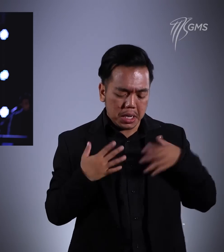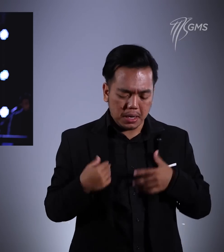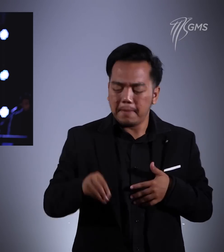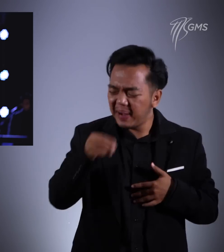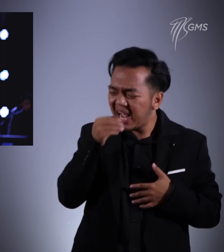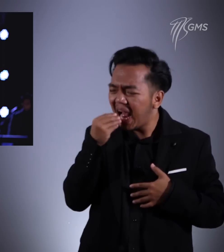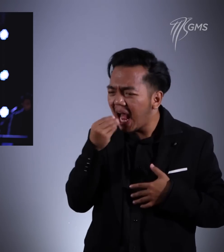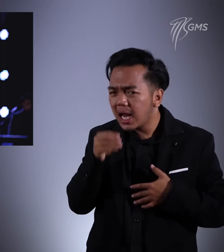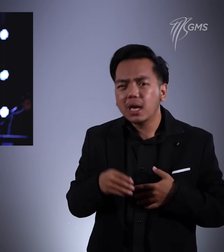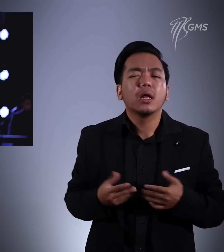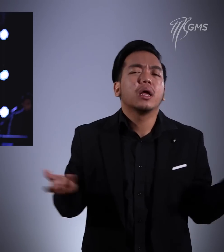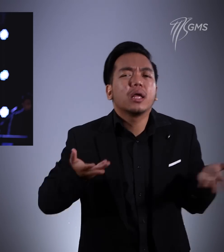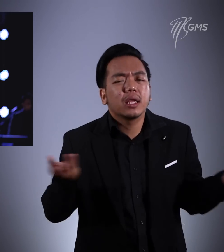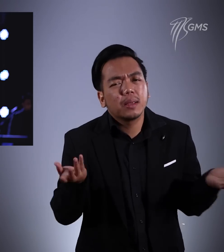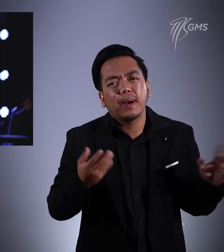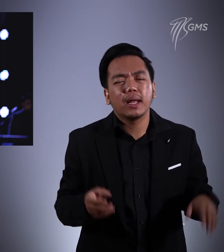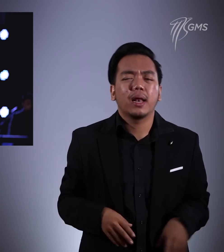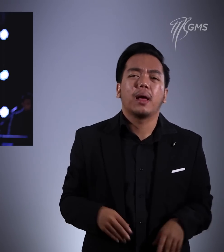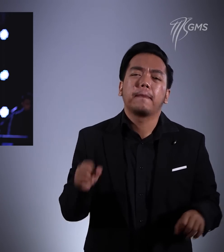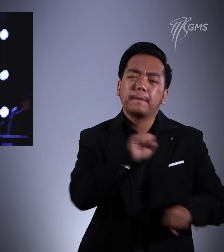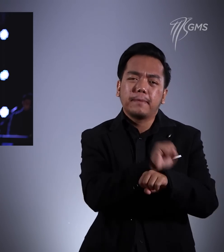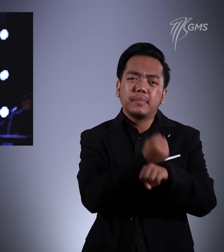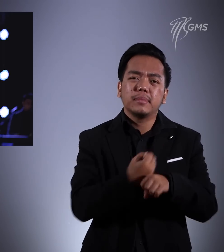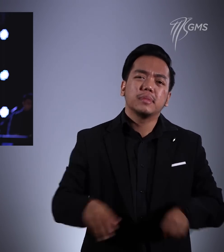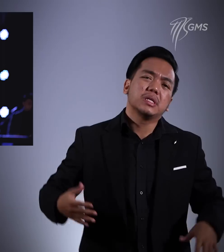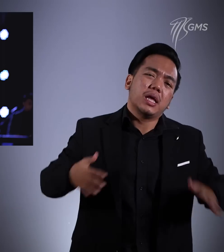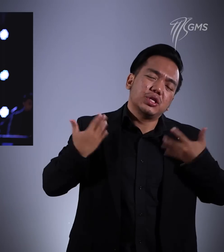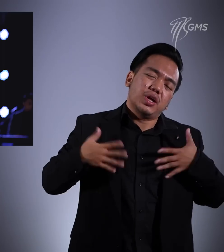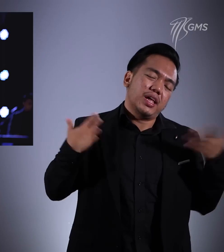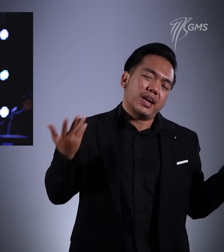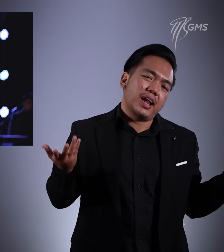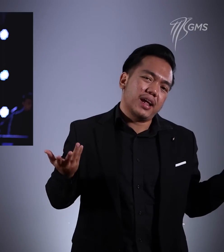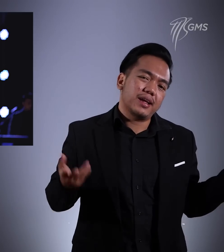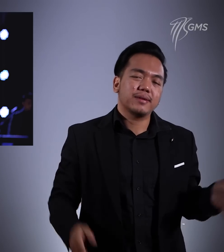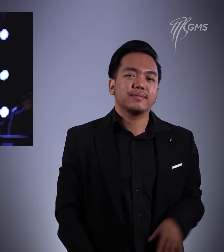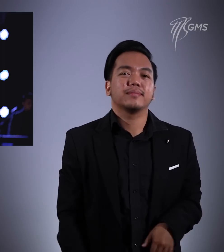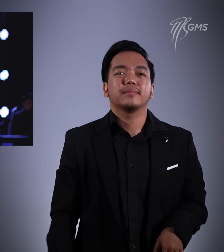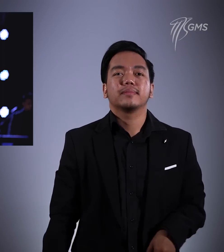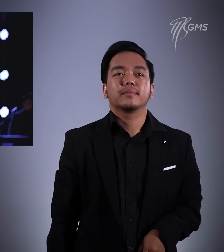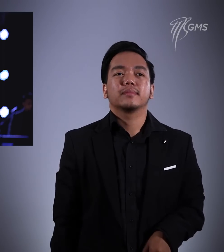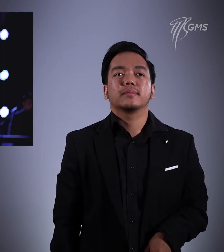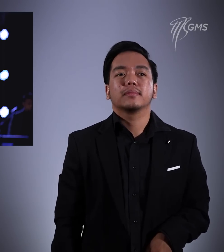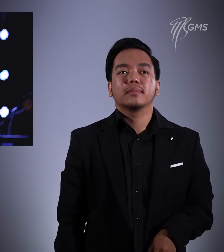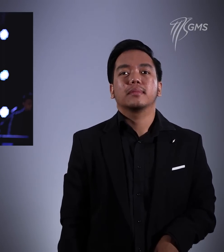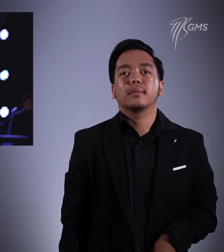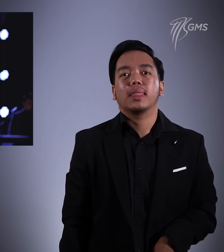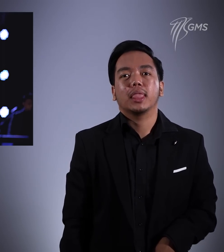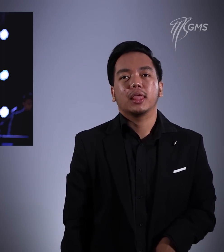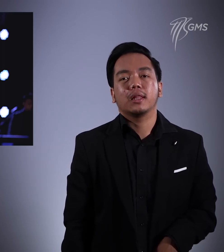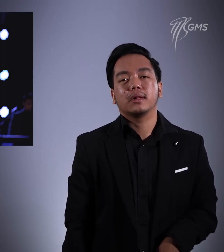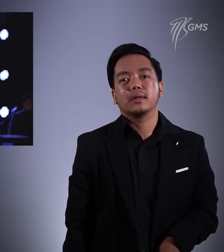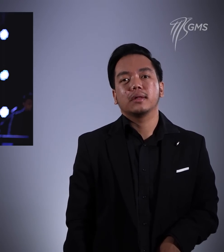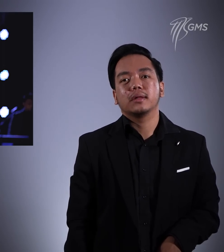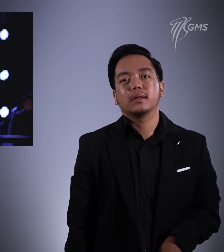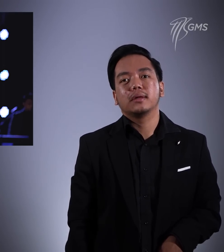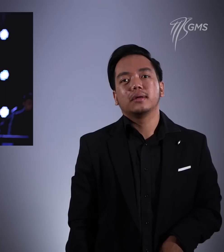Bagaimana caranya mereka bersukaria? Sekalipun ladang-ladang tidak menghasilkan bahan makanan ladang itu biasanya vegetables,